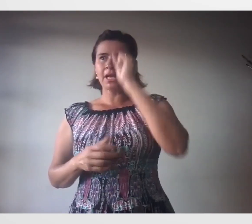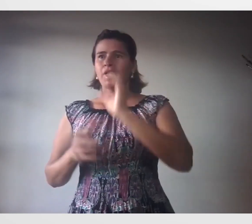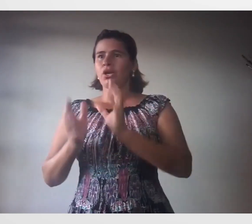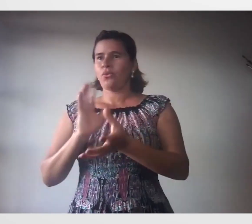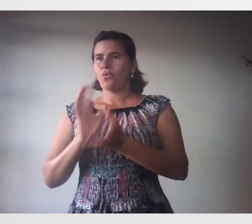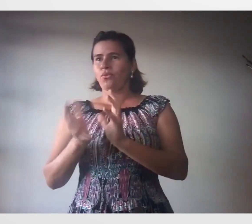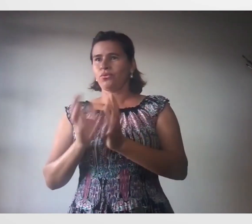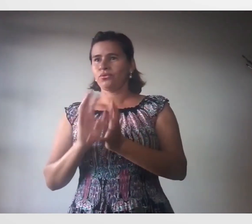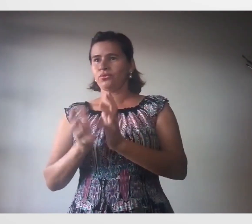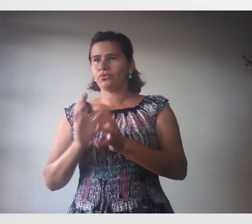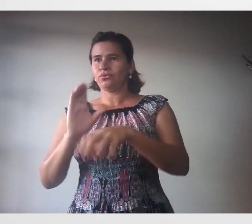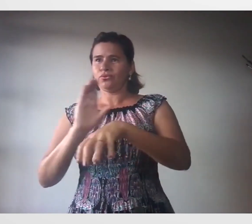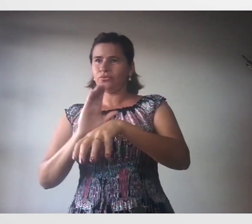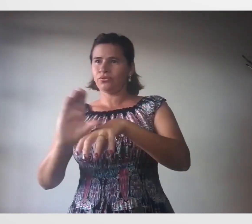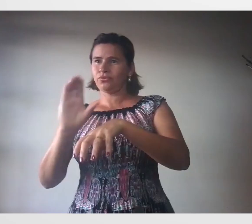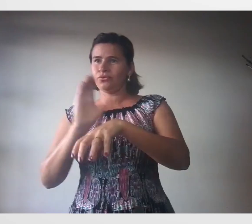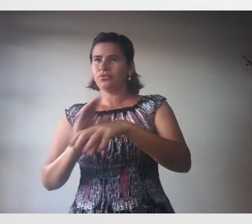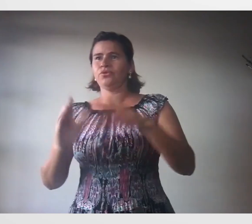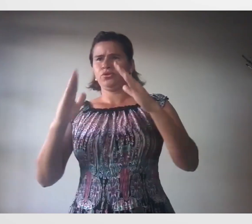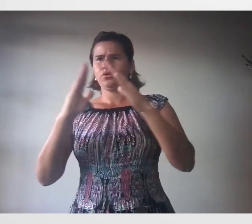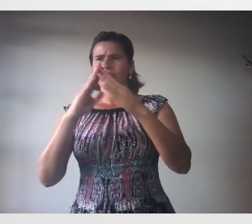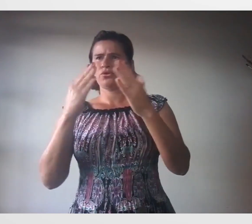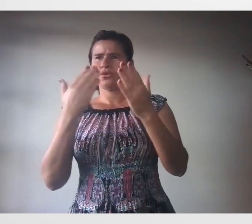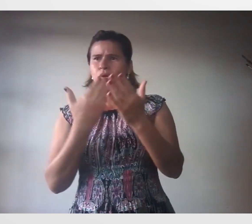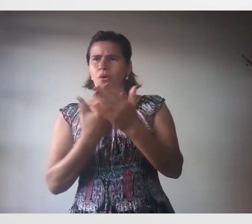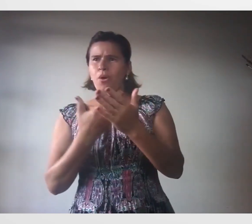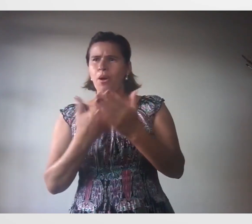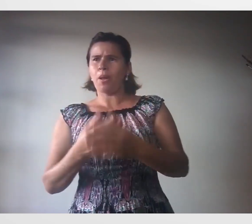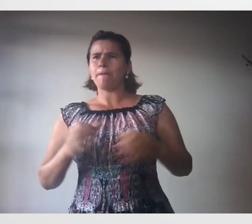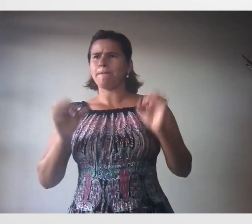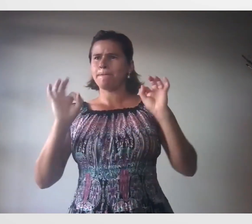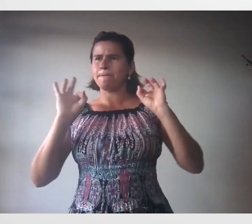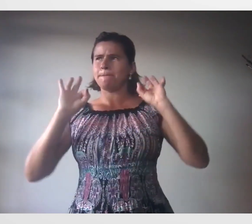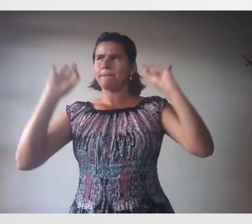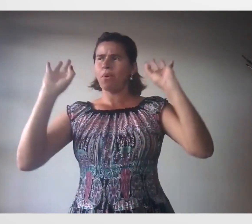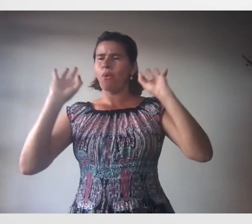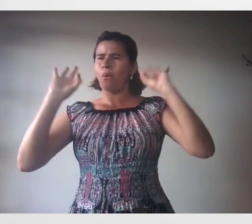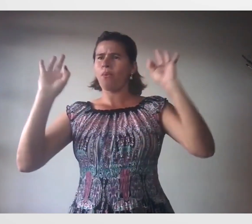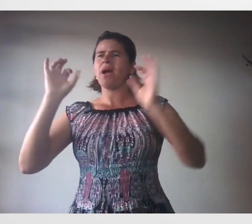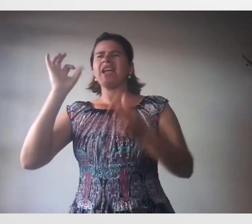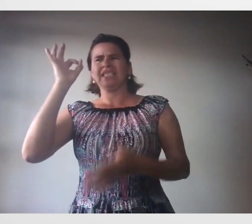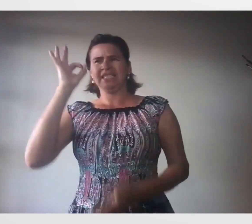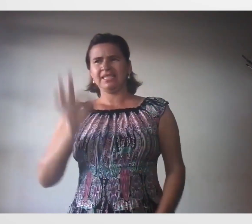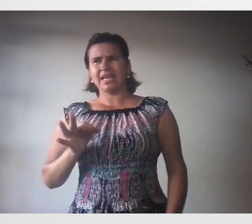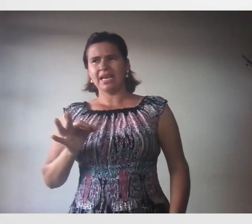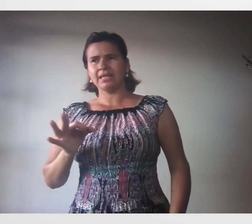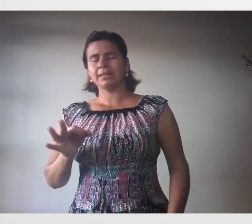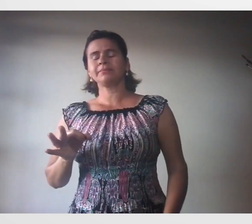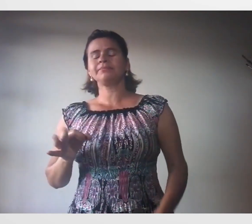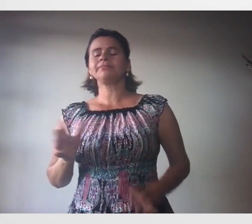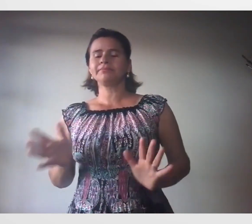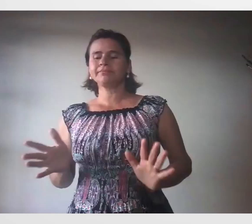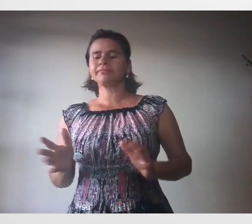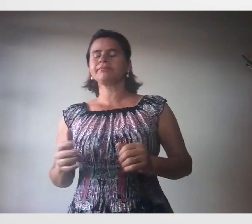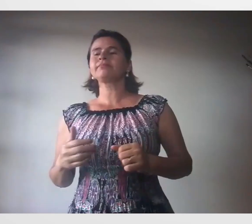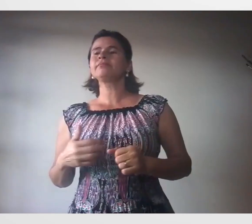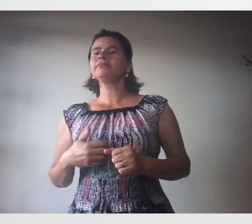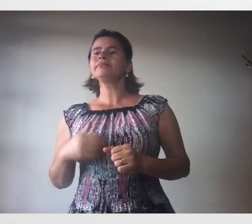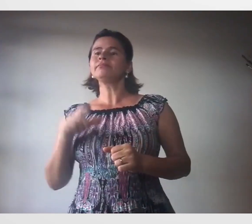E eu pensava, eu preciso estudar numa escola muito top, muito boa, fazer um curso avançado para que finalmente eu consiga